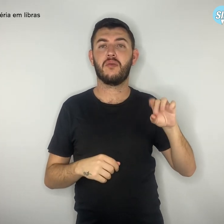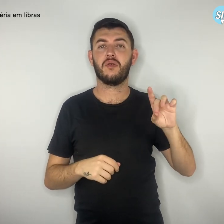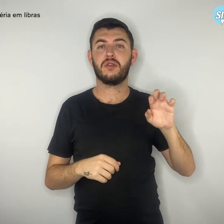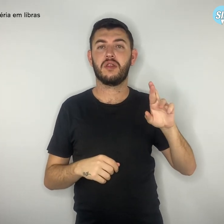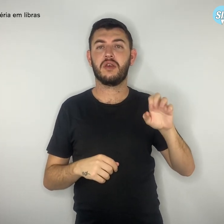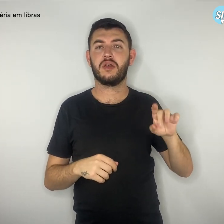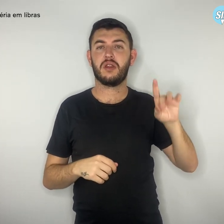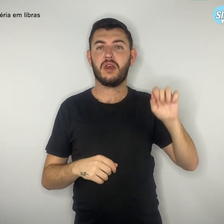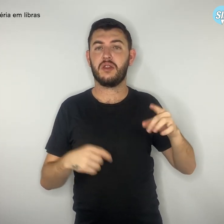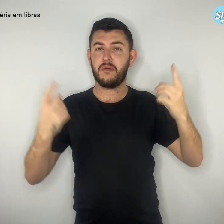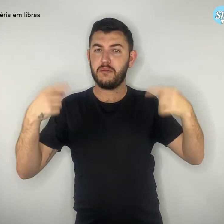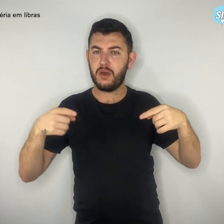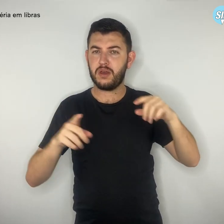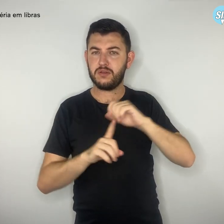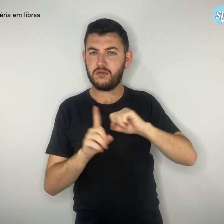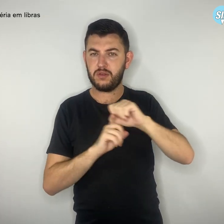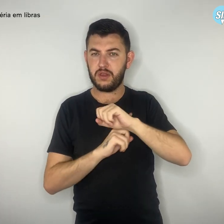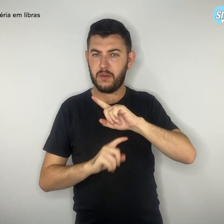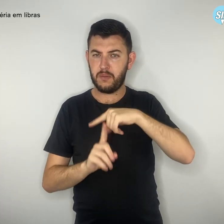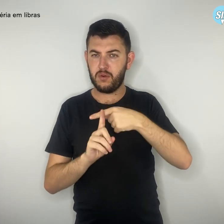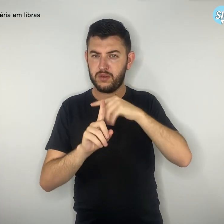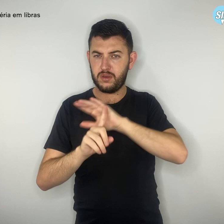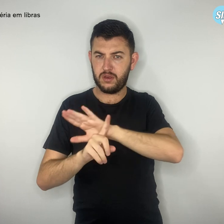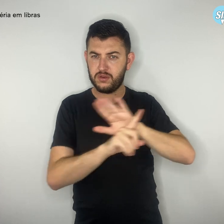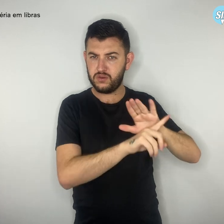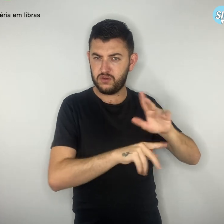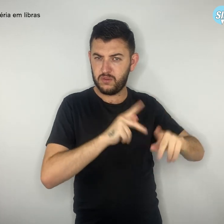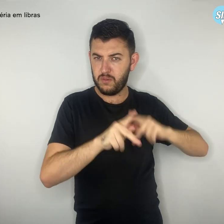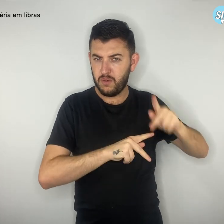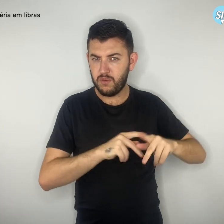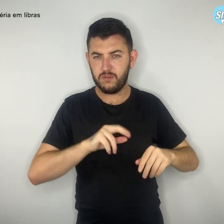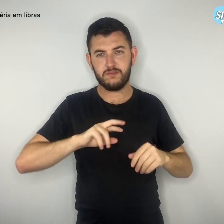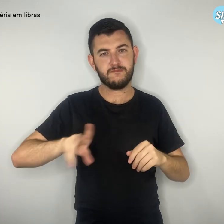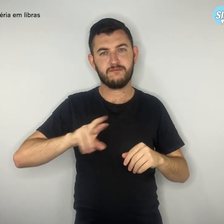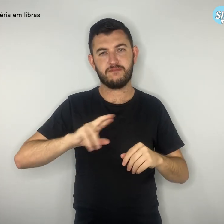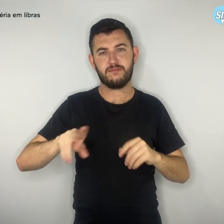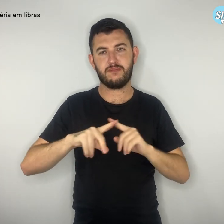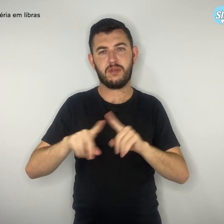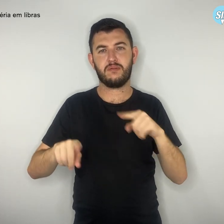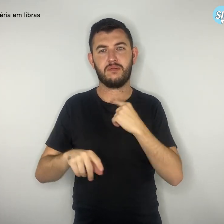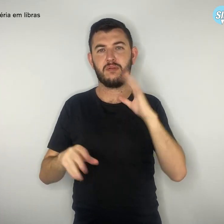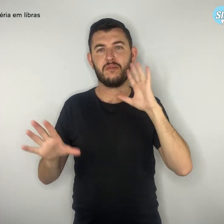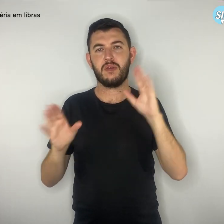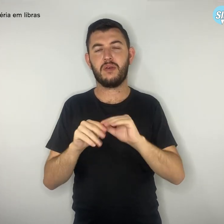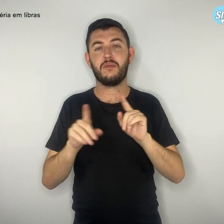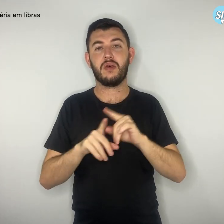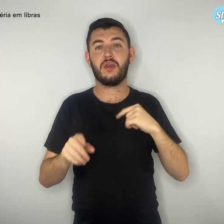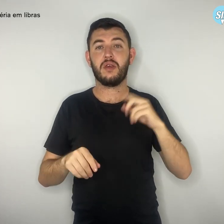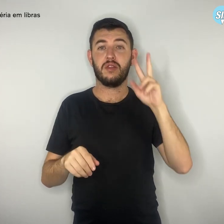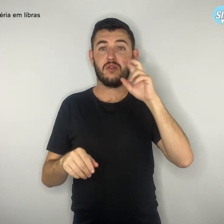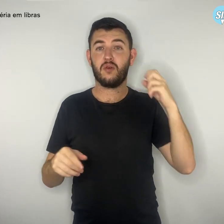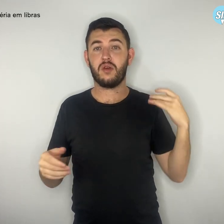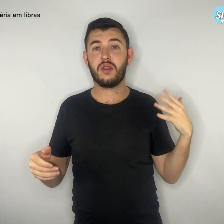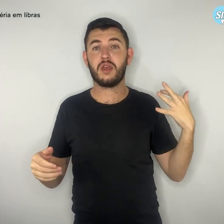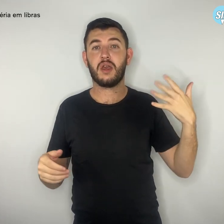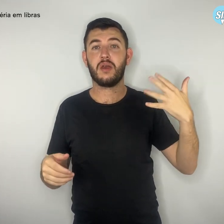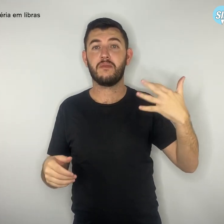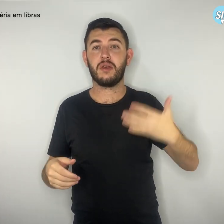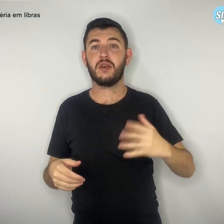como pária social não é positivo para a sociedade. Historicamente, o processo de ascensão